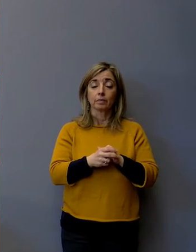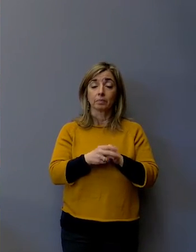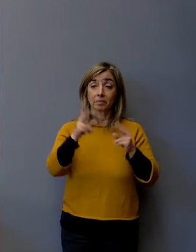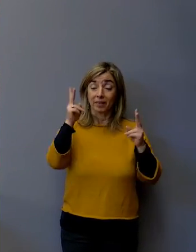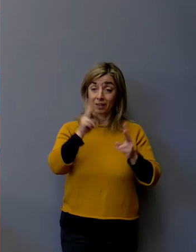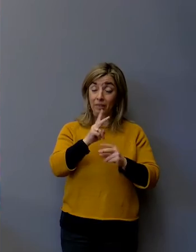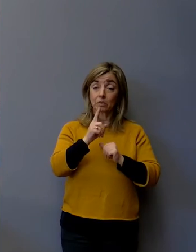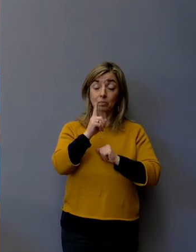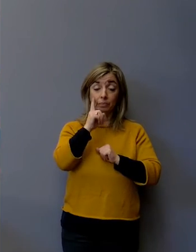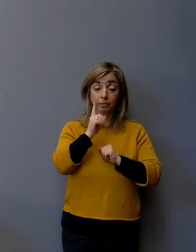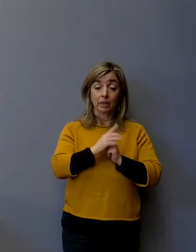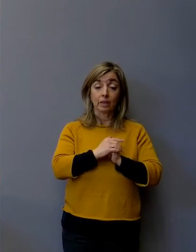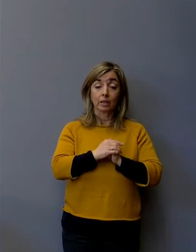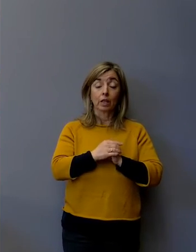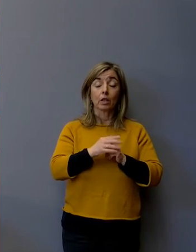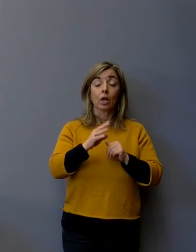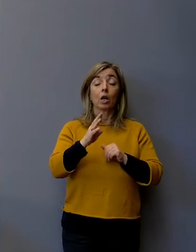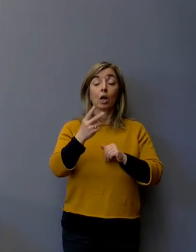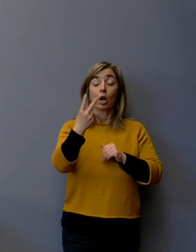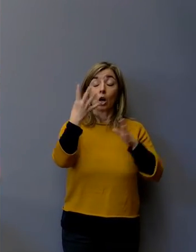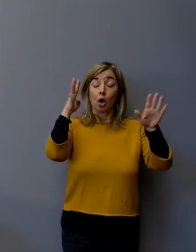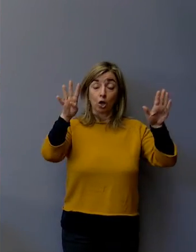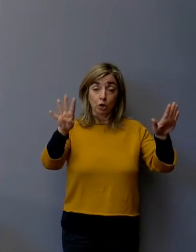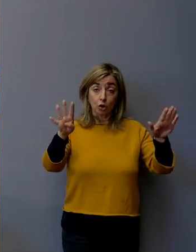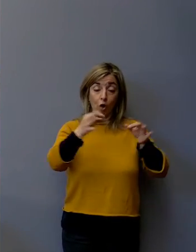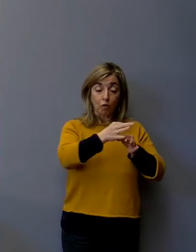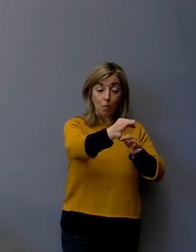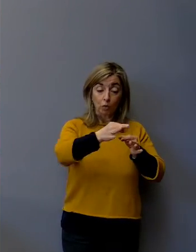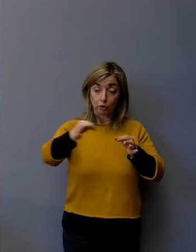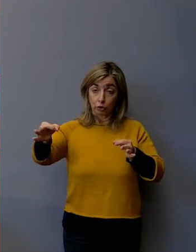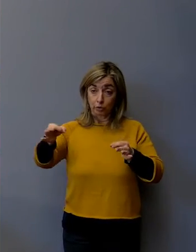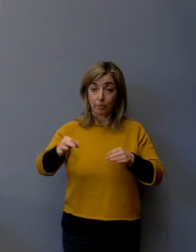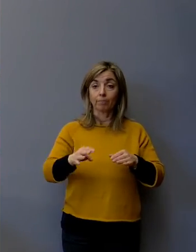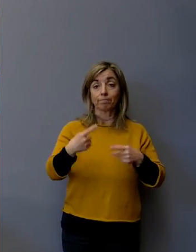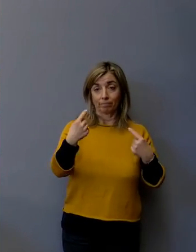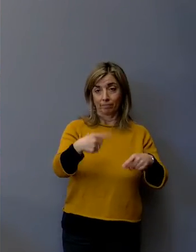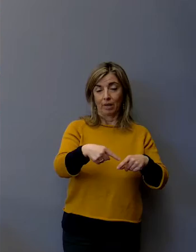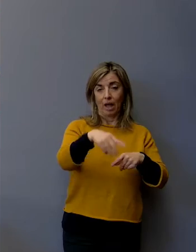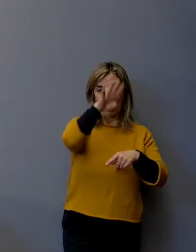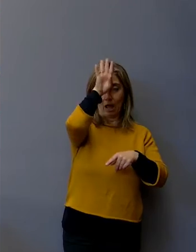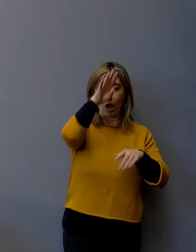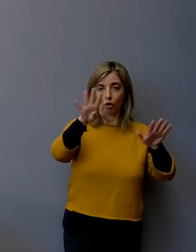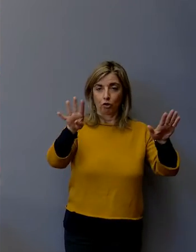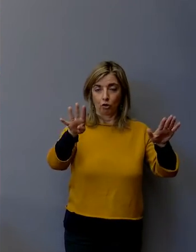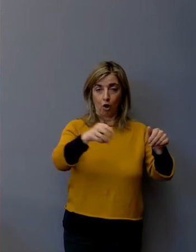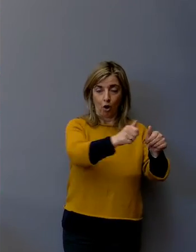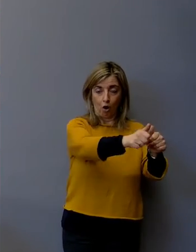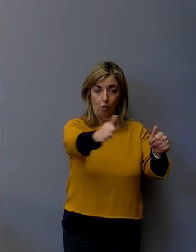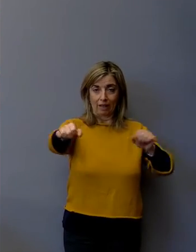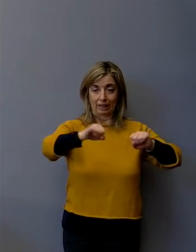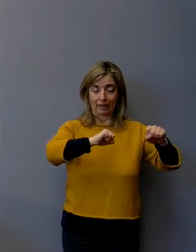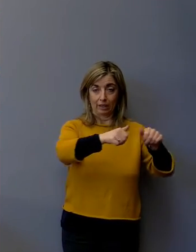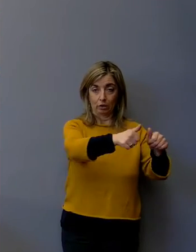di nove municipi vengono qua e comportano ai buonissima parte